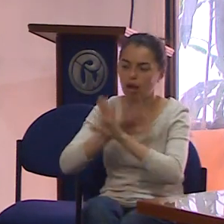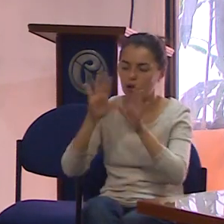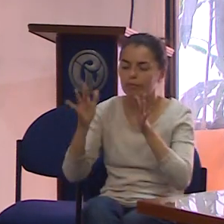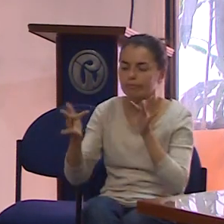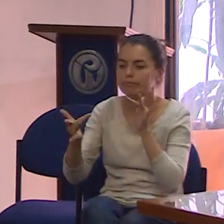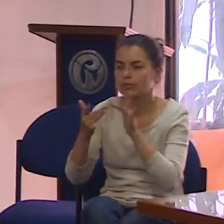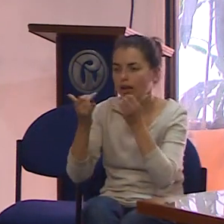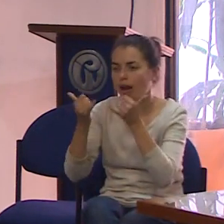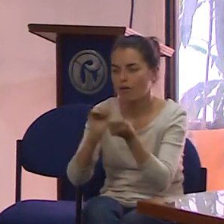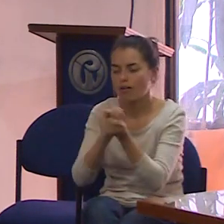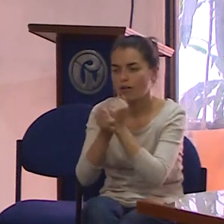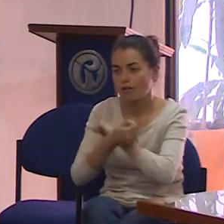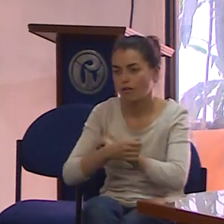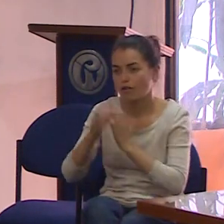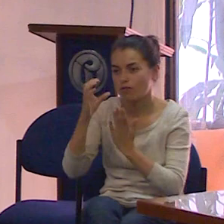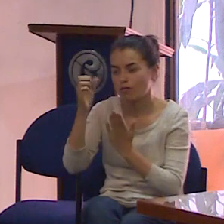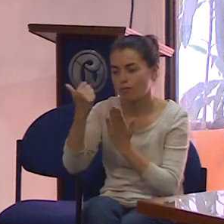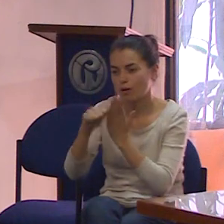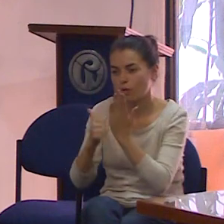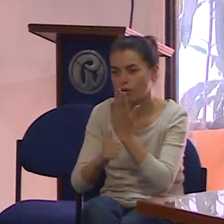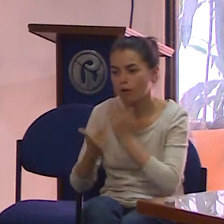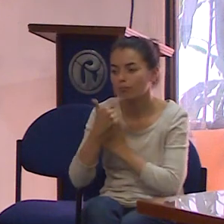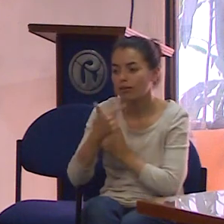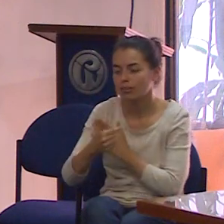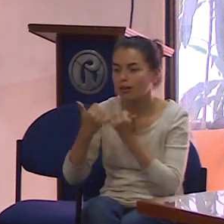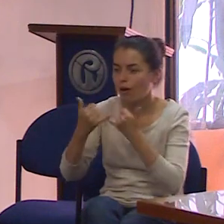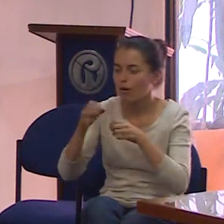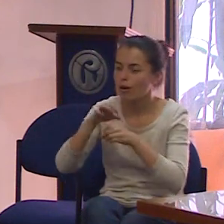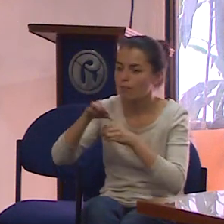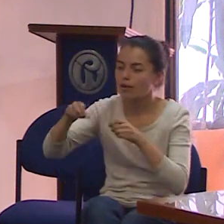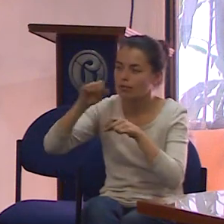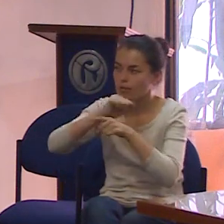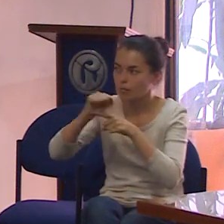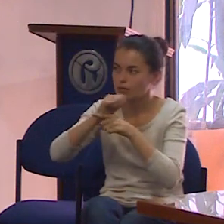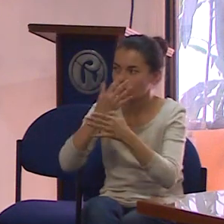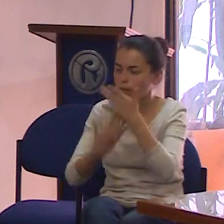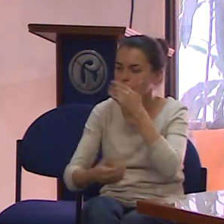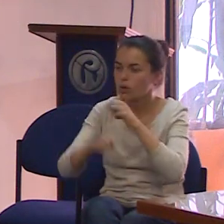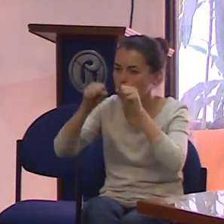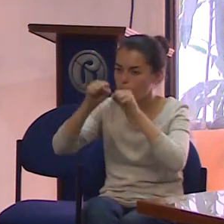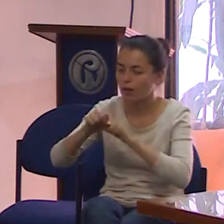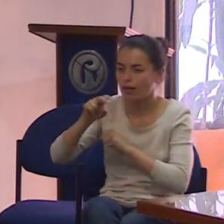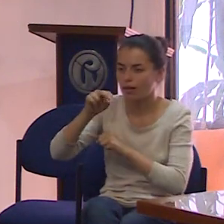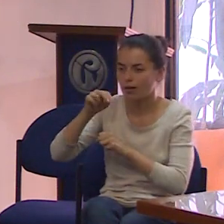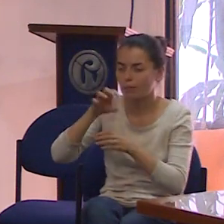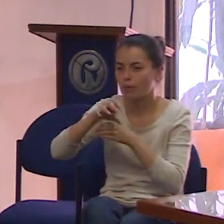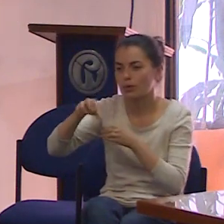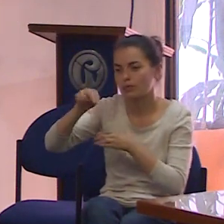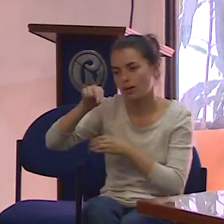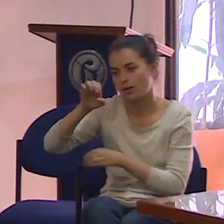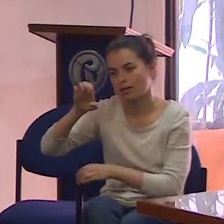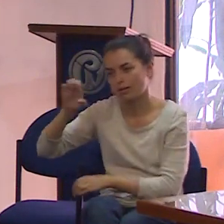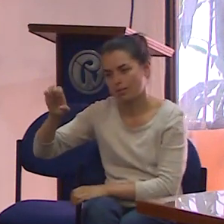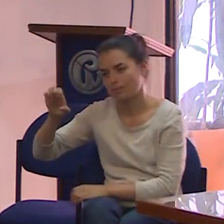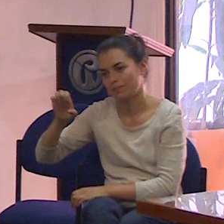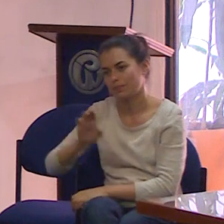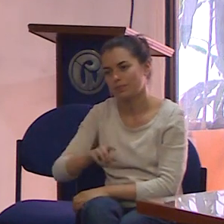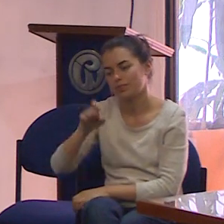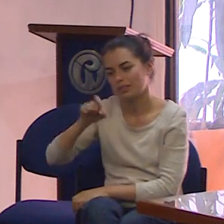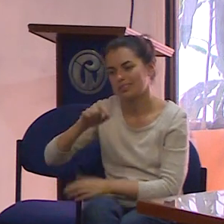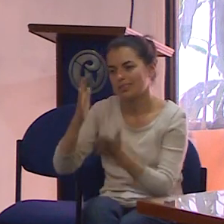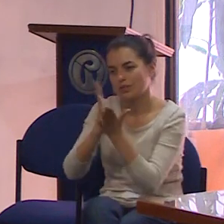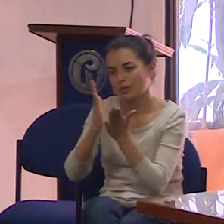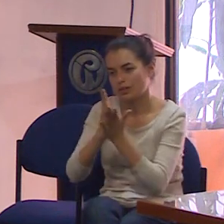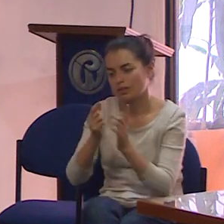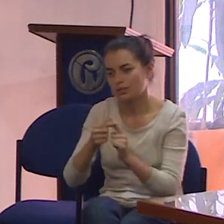a la inquietud que decían de pronto que si hay un rechazo, digamos, de la, digamos que eso no se ha dado en el departamento, no hay temor por